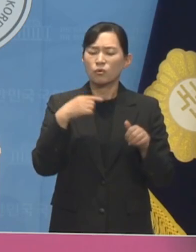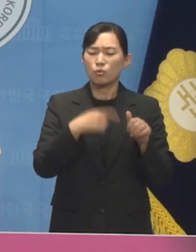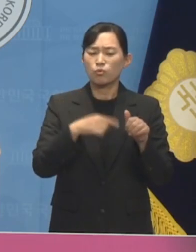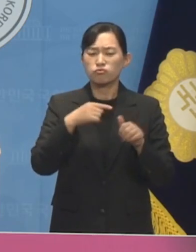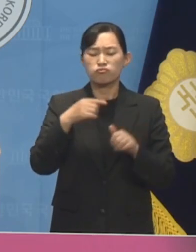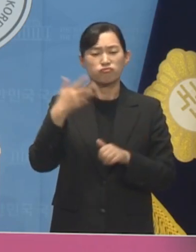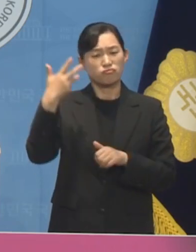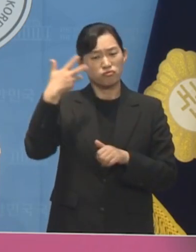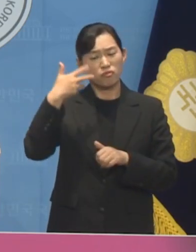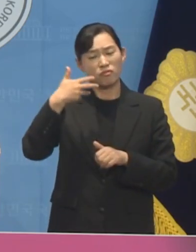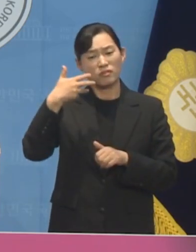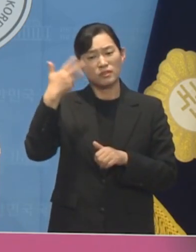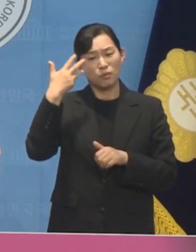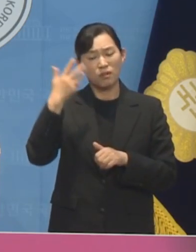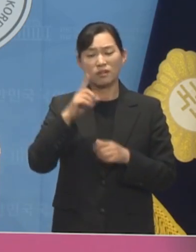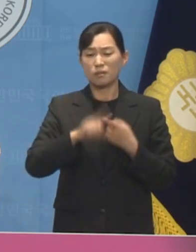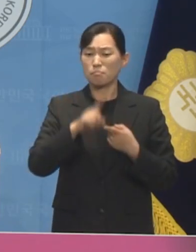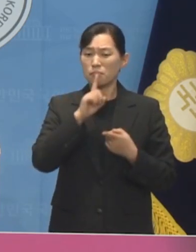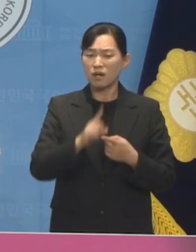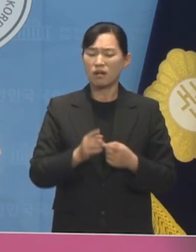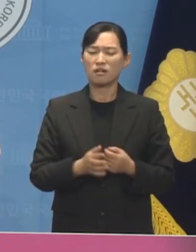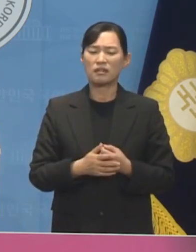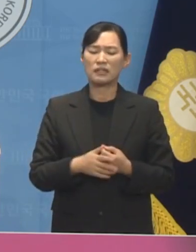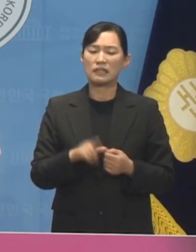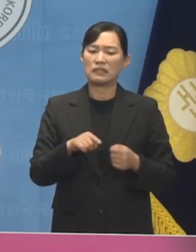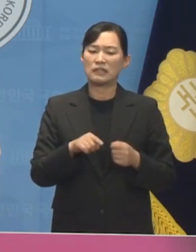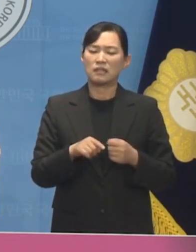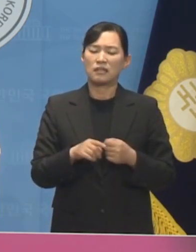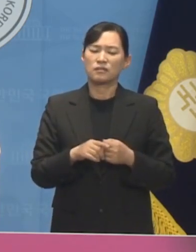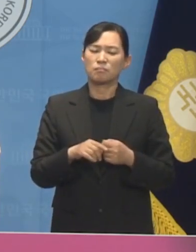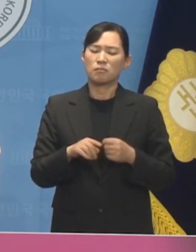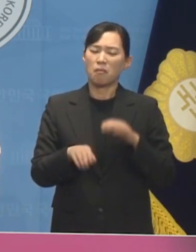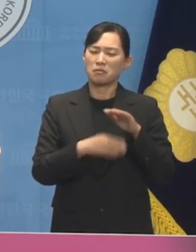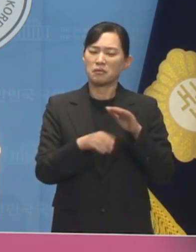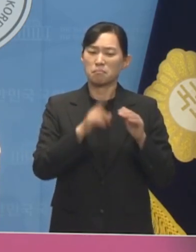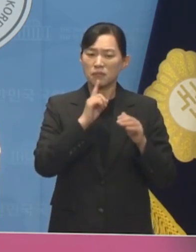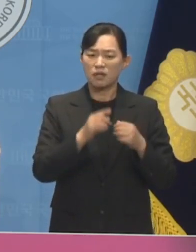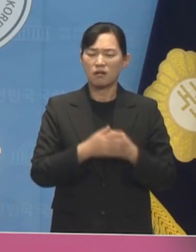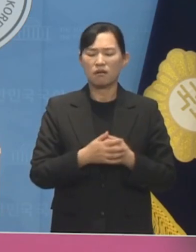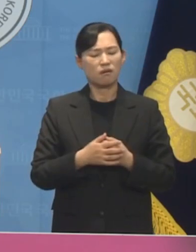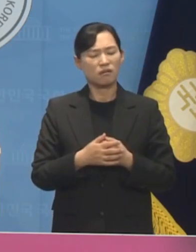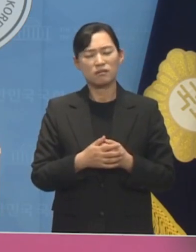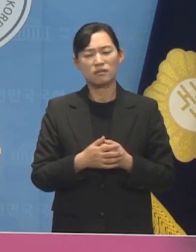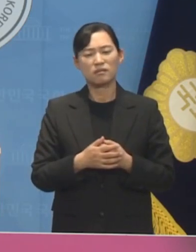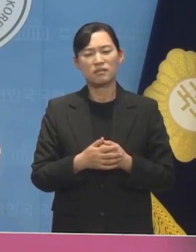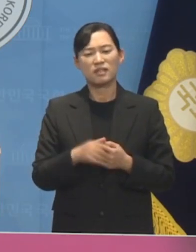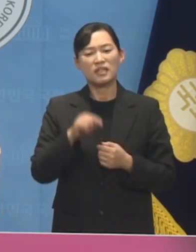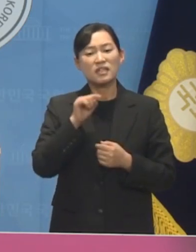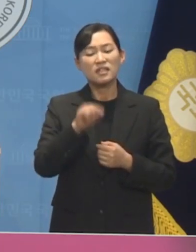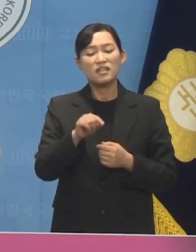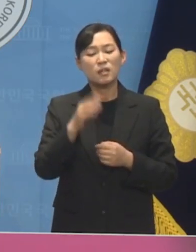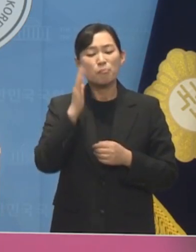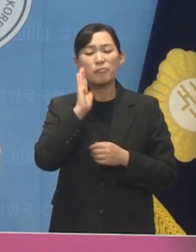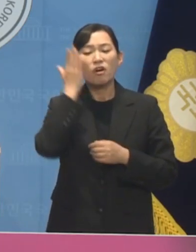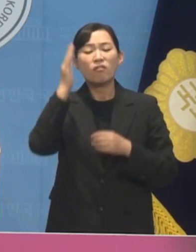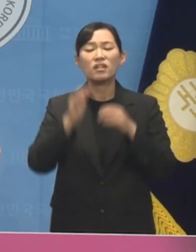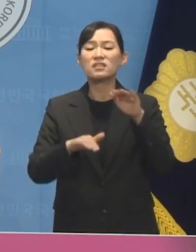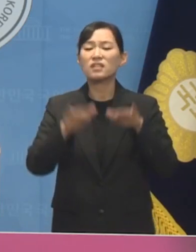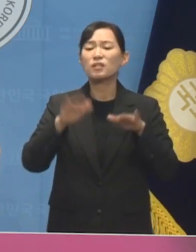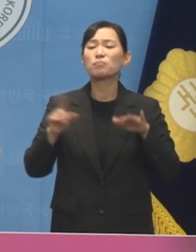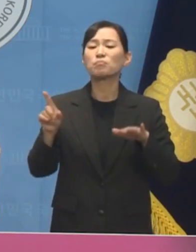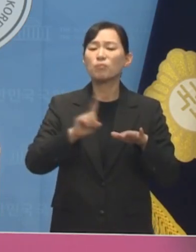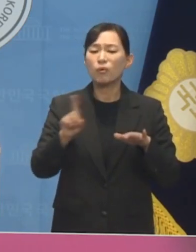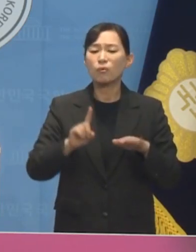영양의 차이며 질의 저하로 부실급식이 된다는 억지를 부립니다. 도대체 자른 미역과 통미역의 차이는 무엇이며